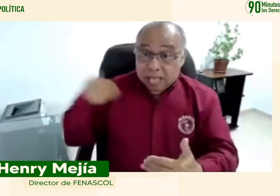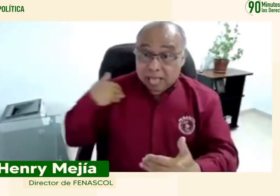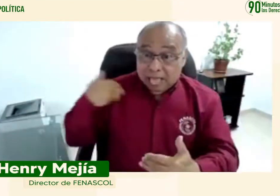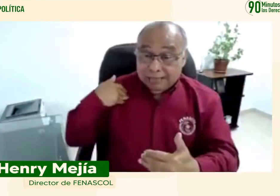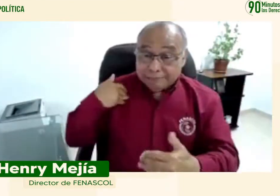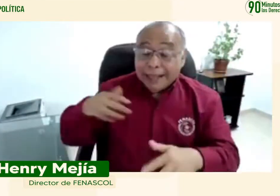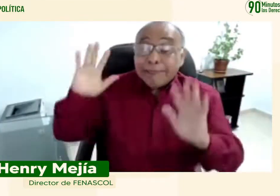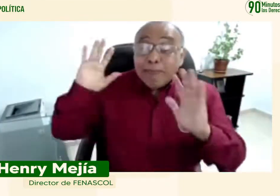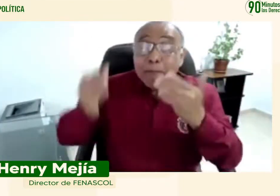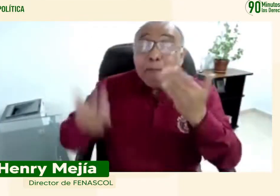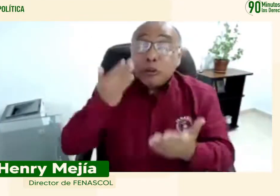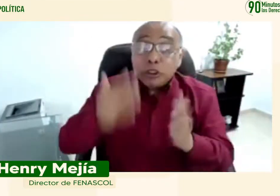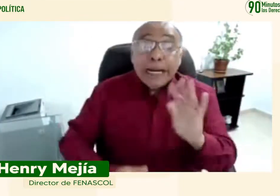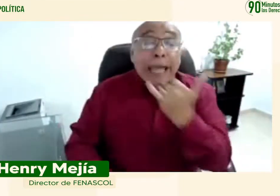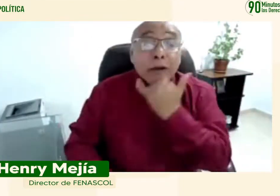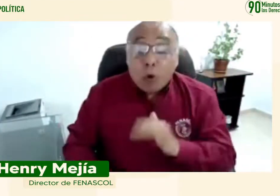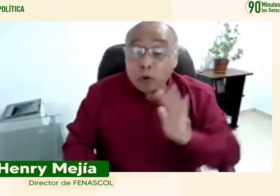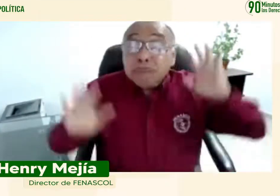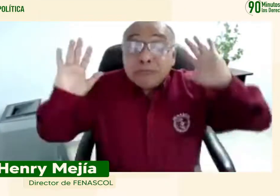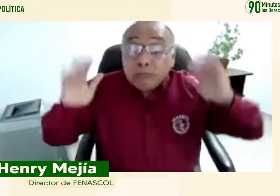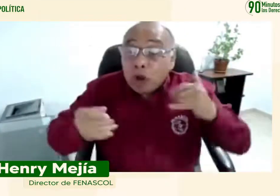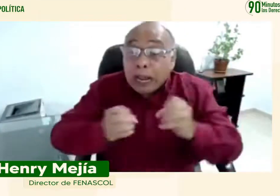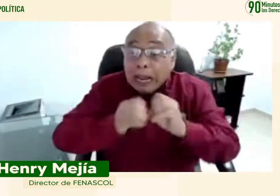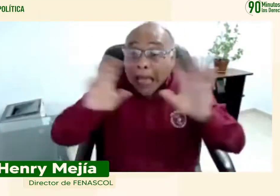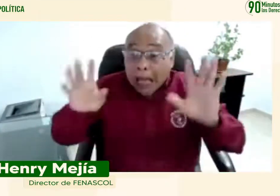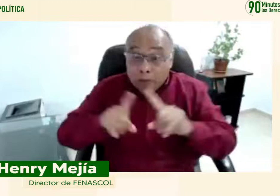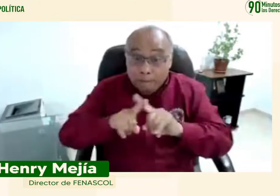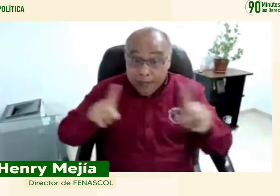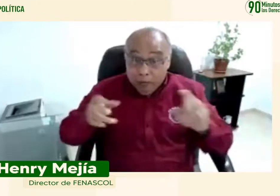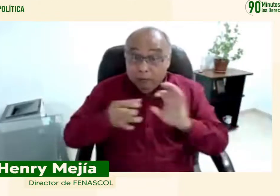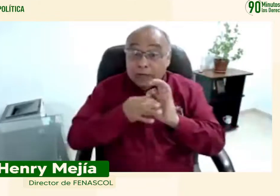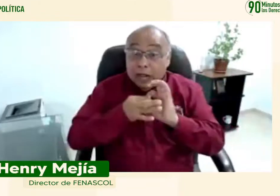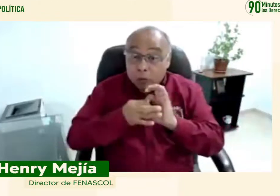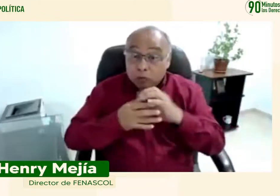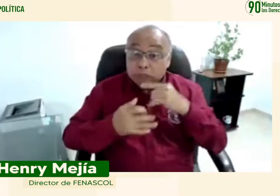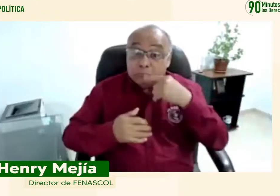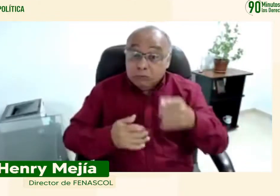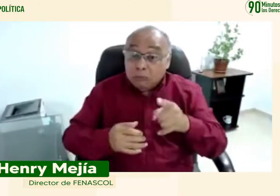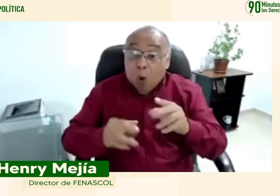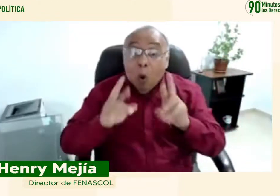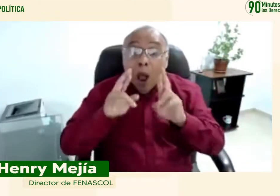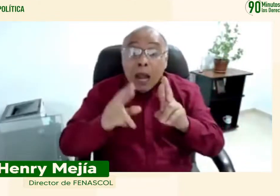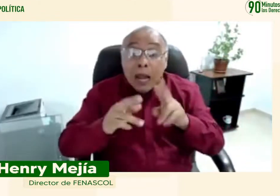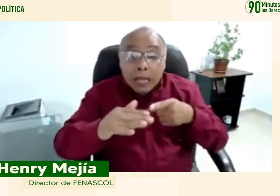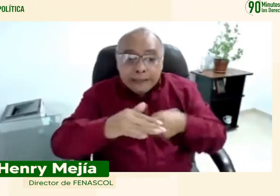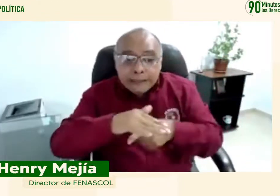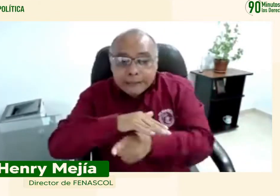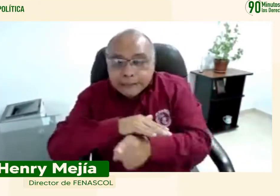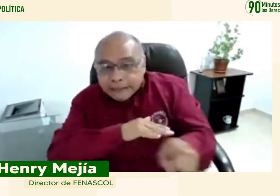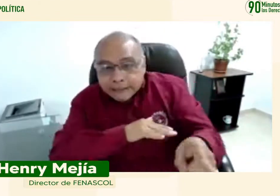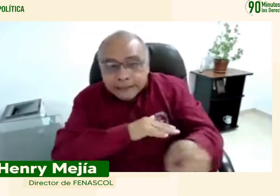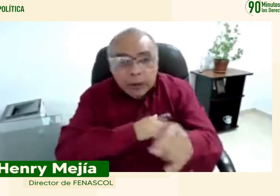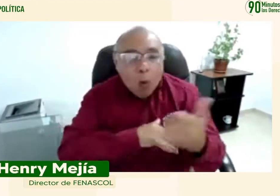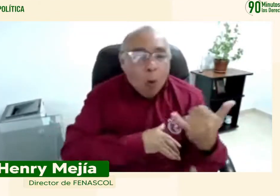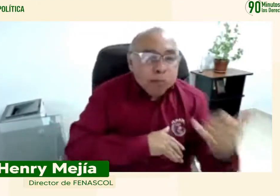mala interpretación posiblemente si hubo un error no fue claro pero nosotros en frenos con lo que dijimos es